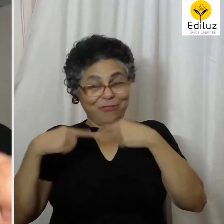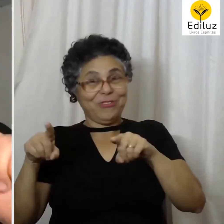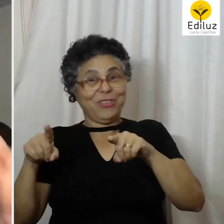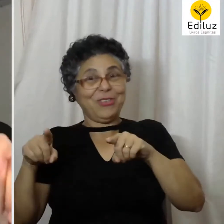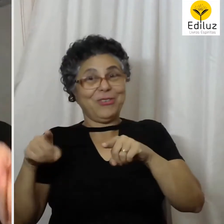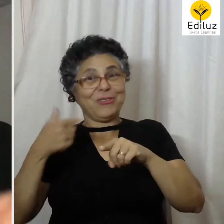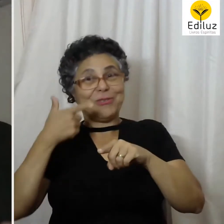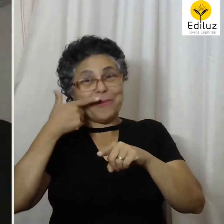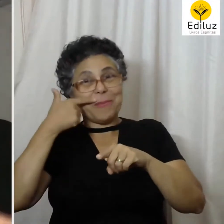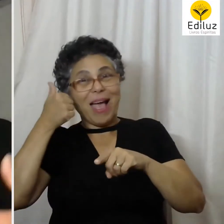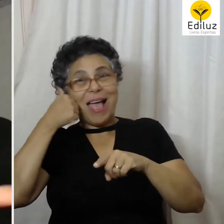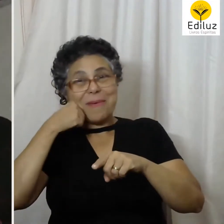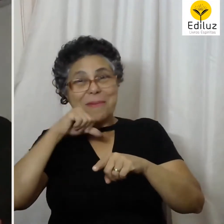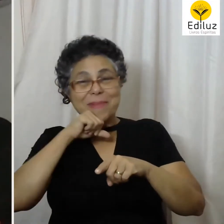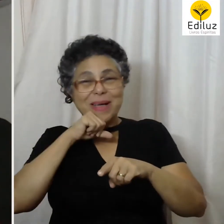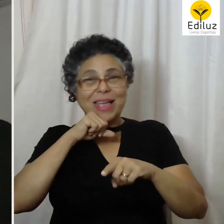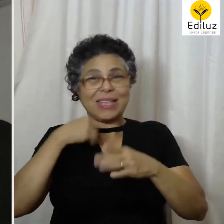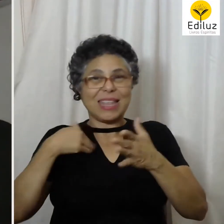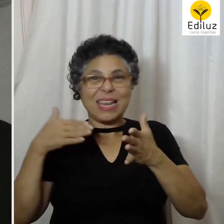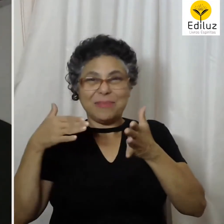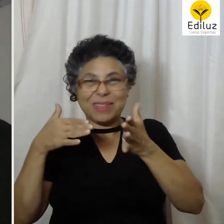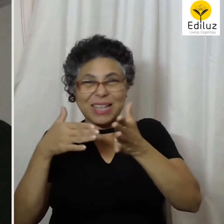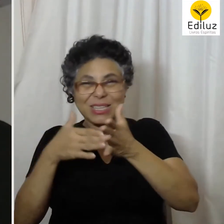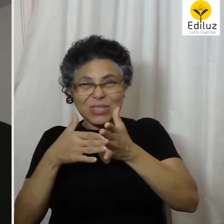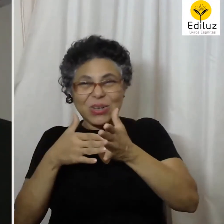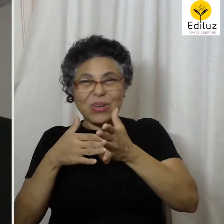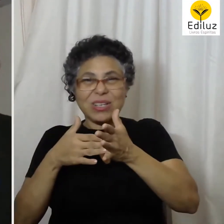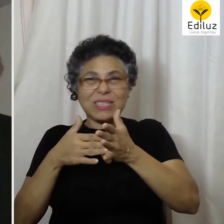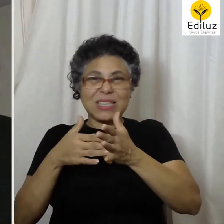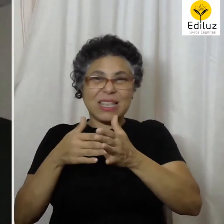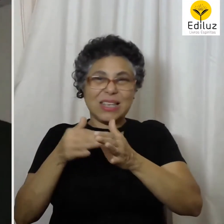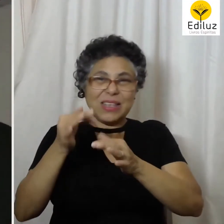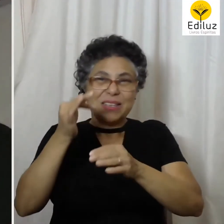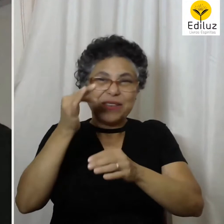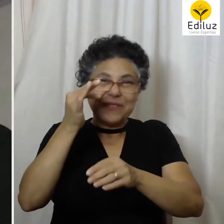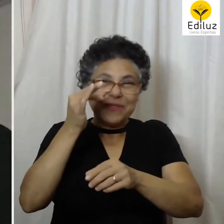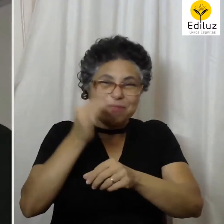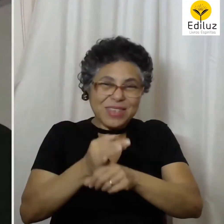que têm filhos com limitações físicas,